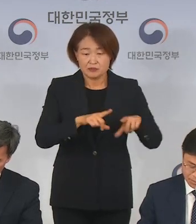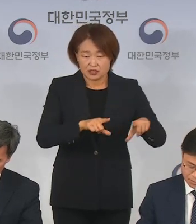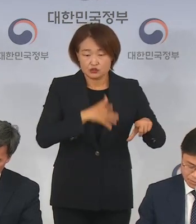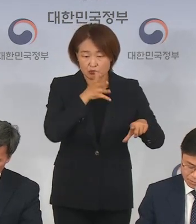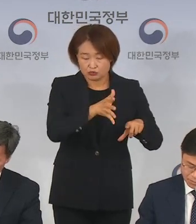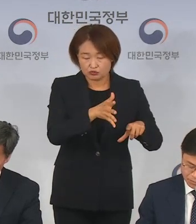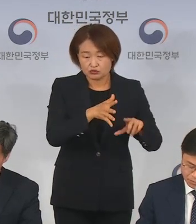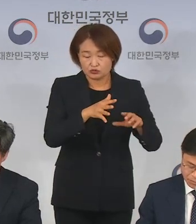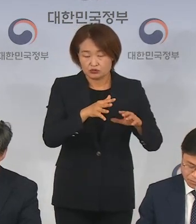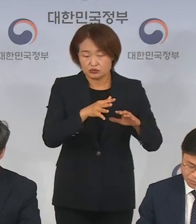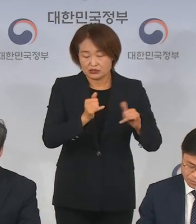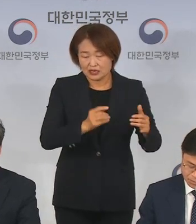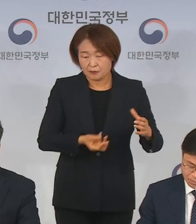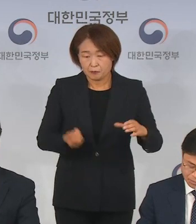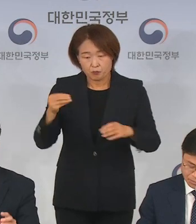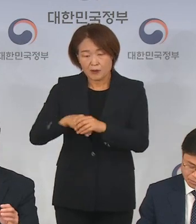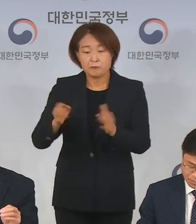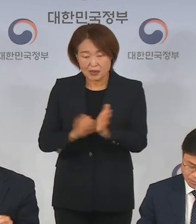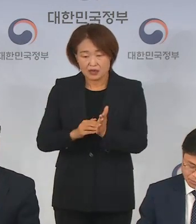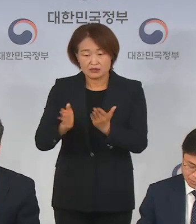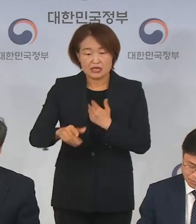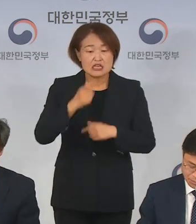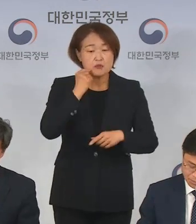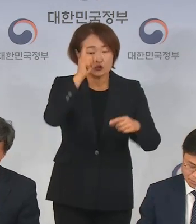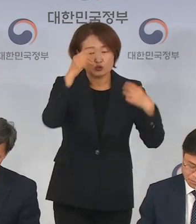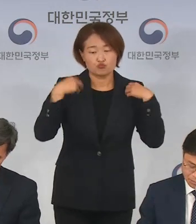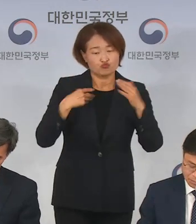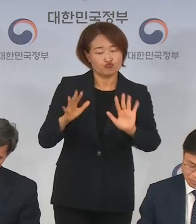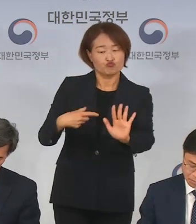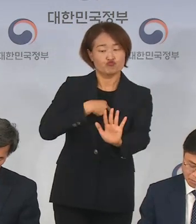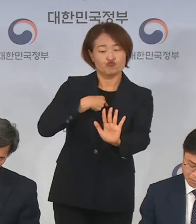받아들인 것인지 확인해 주시기 바랍니다. 그리고